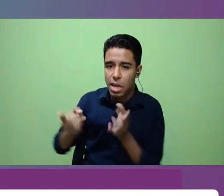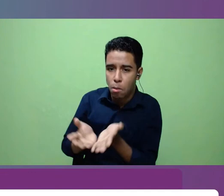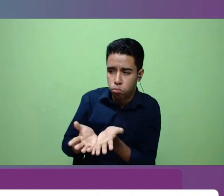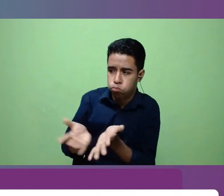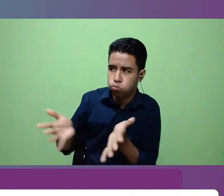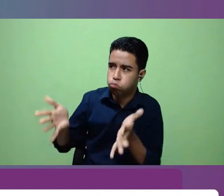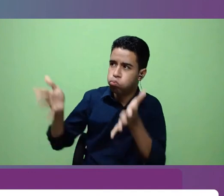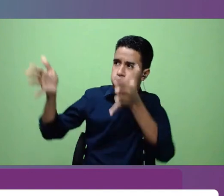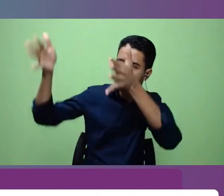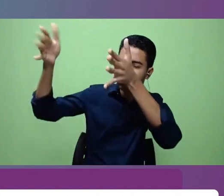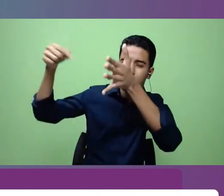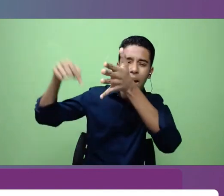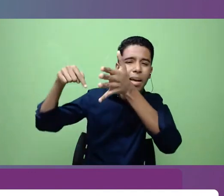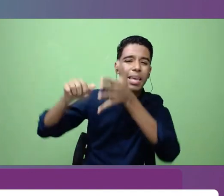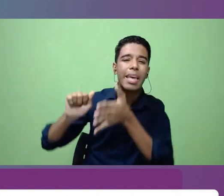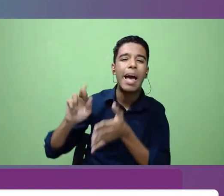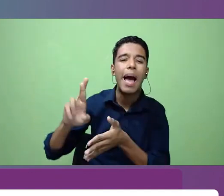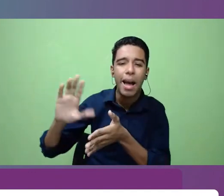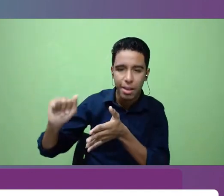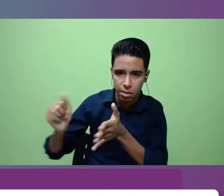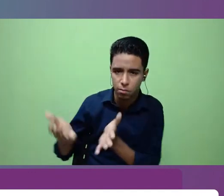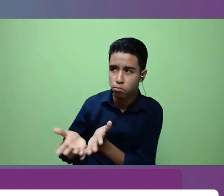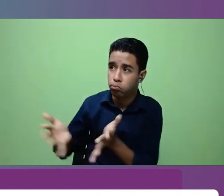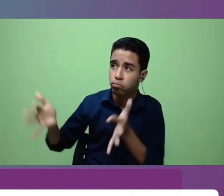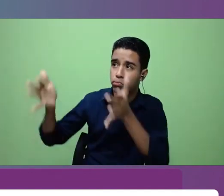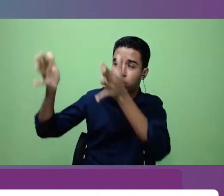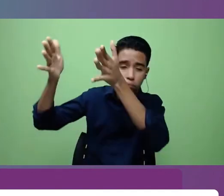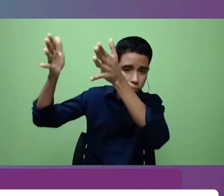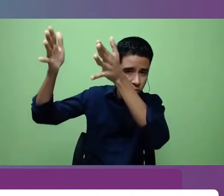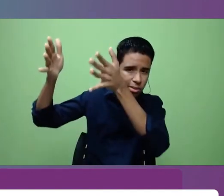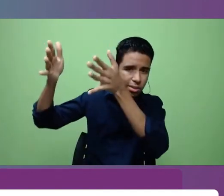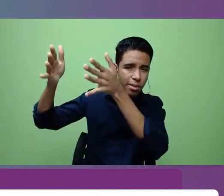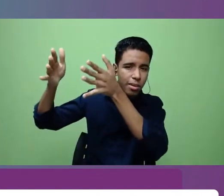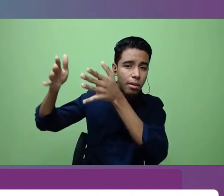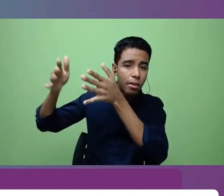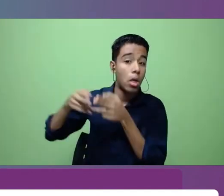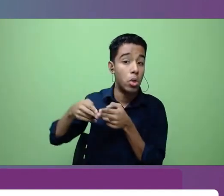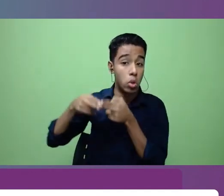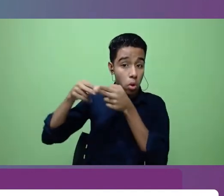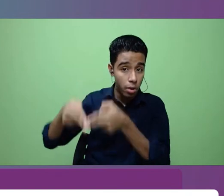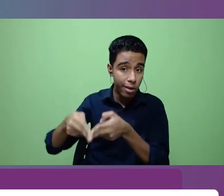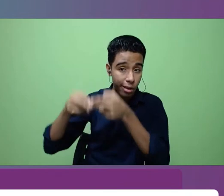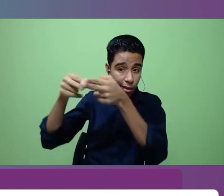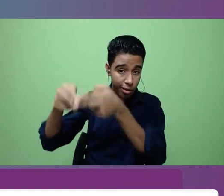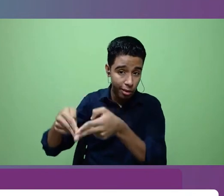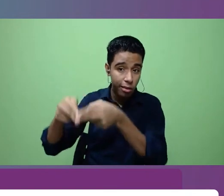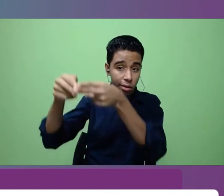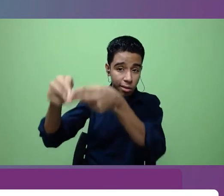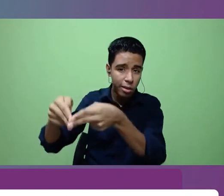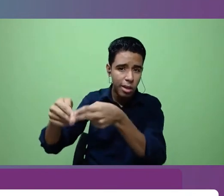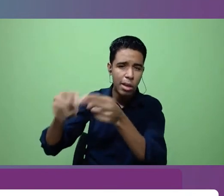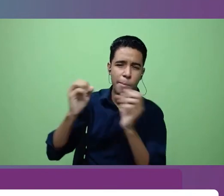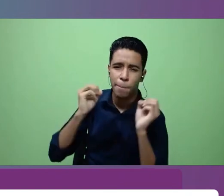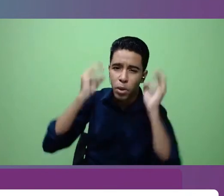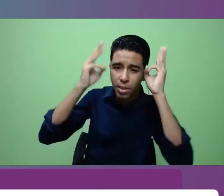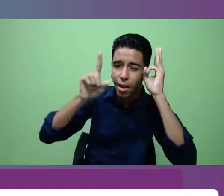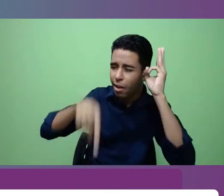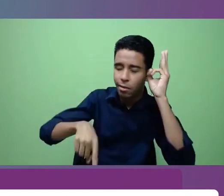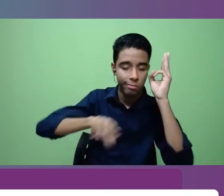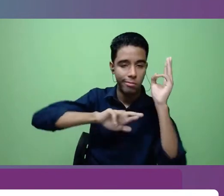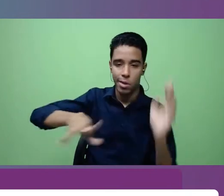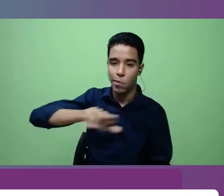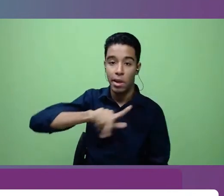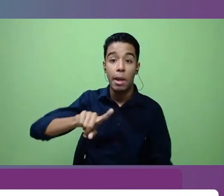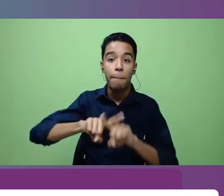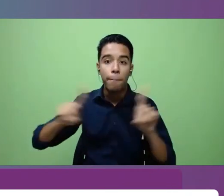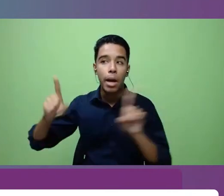tradição judaico-cristã, foi Noé e não Moisés. Só que naquele discurso, a gente só estava ouvindo a Arca de Moisés.